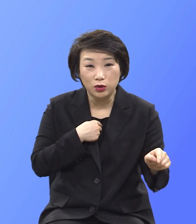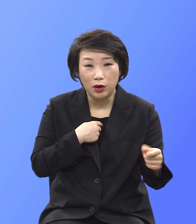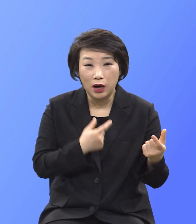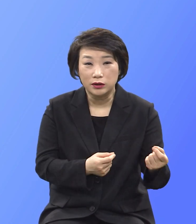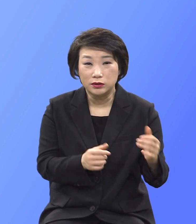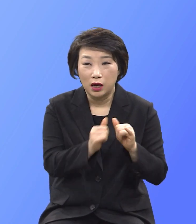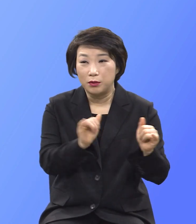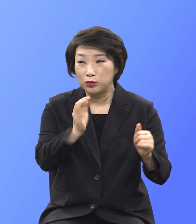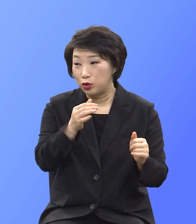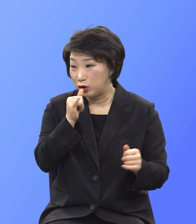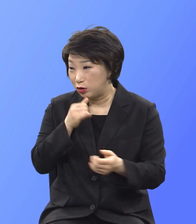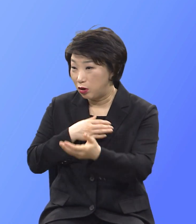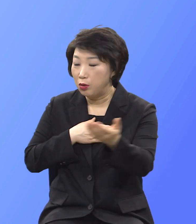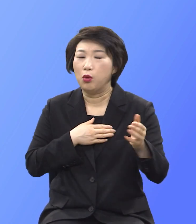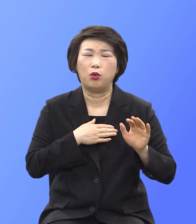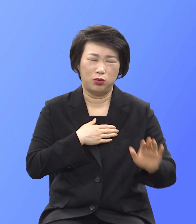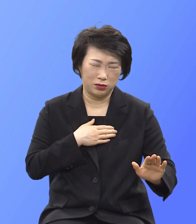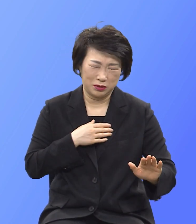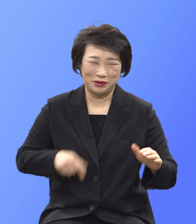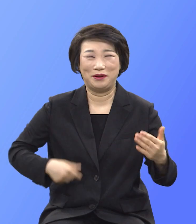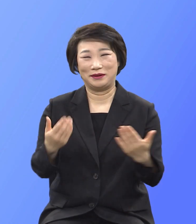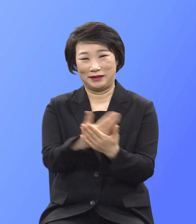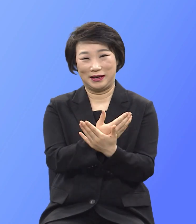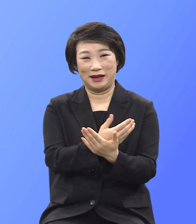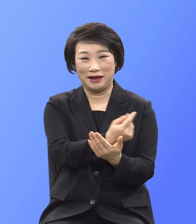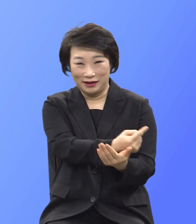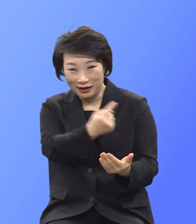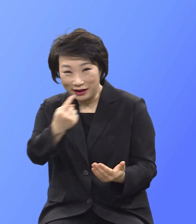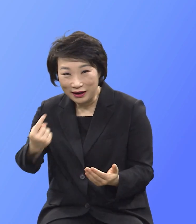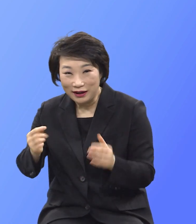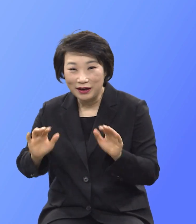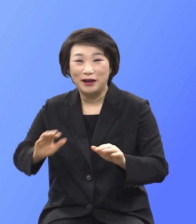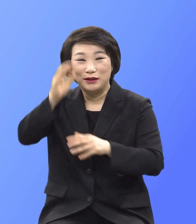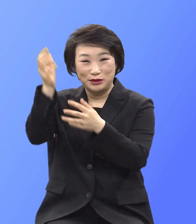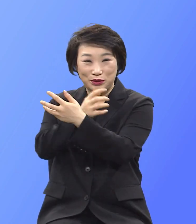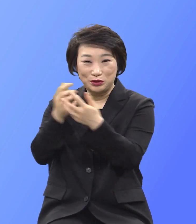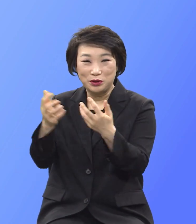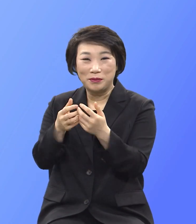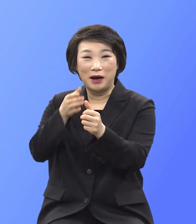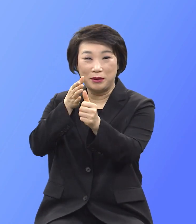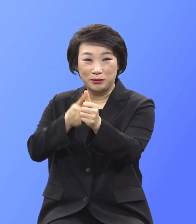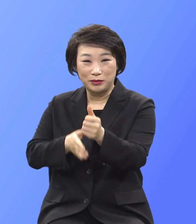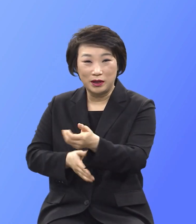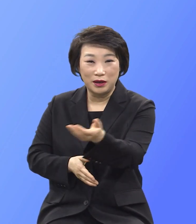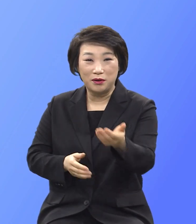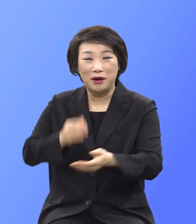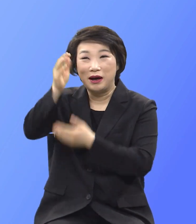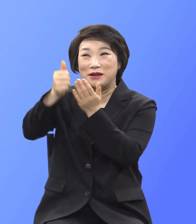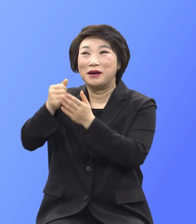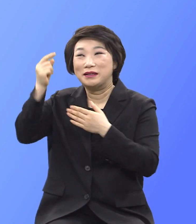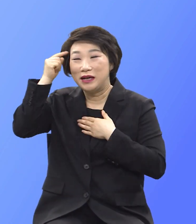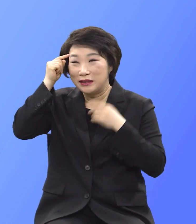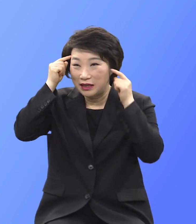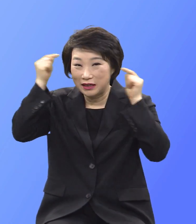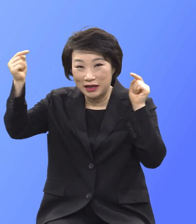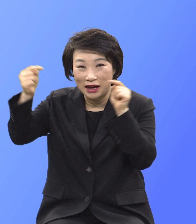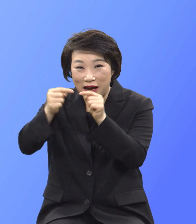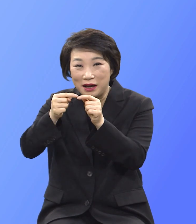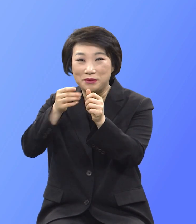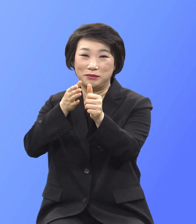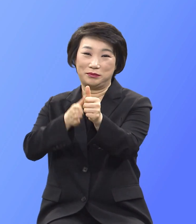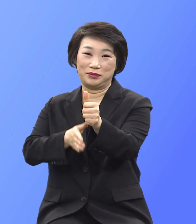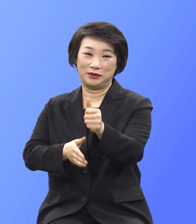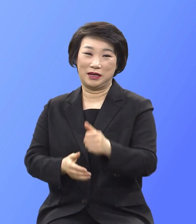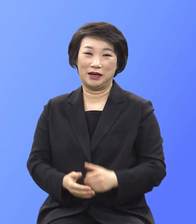이런 사람들이 있다면 회개하고 성령이 충만해서 하나님과 생각을 같이 하여